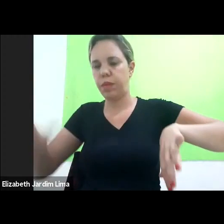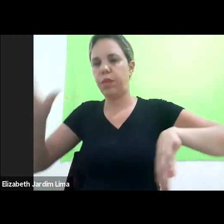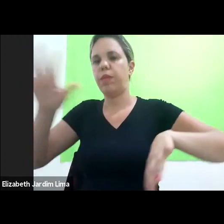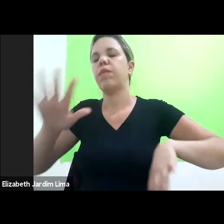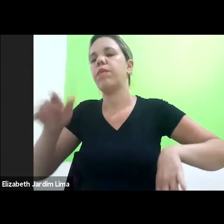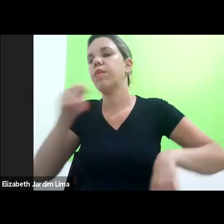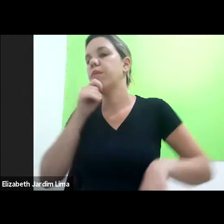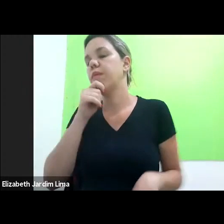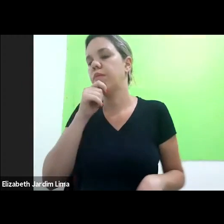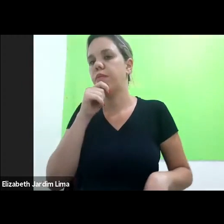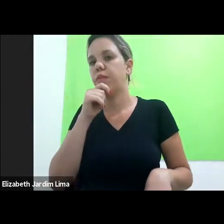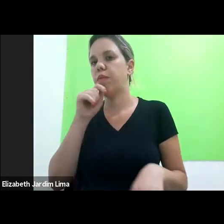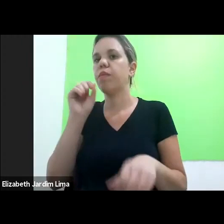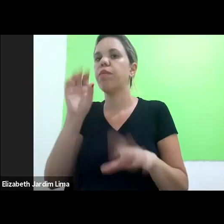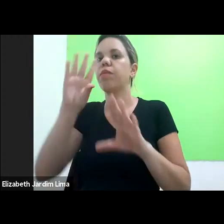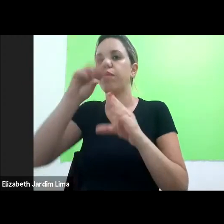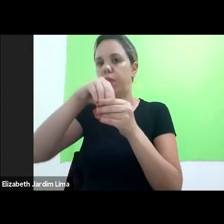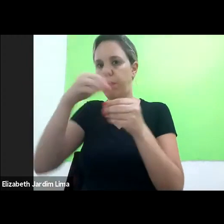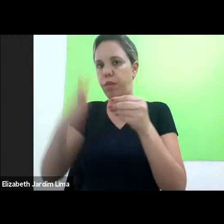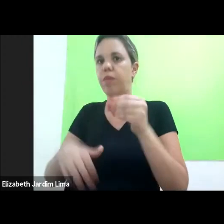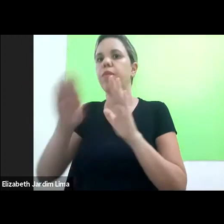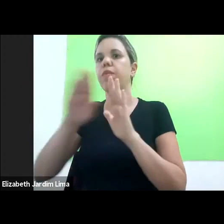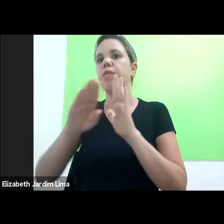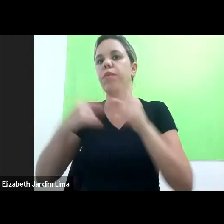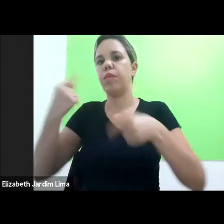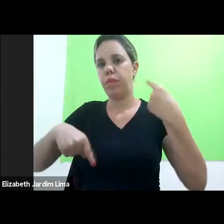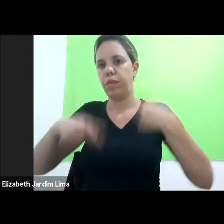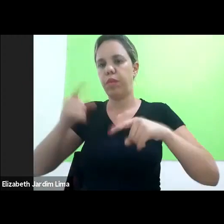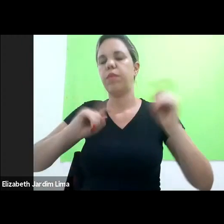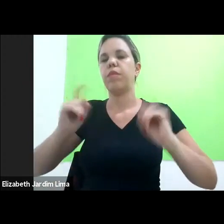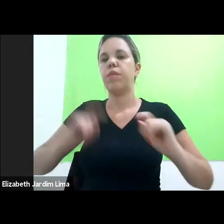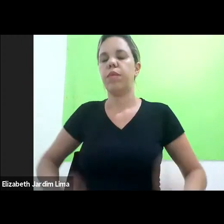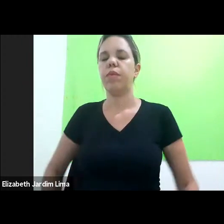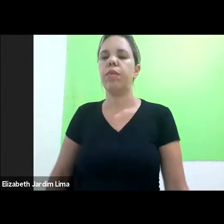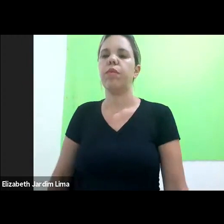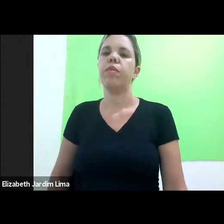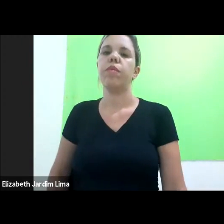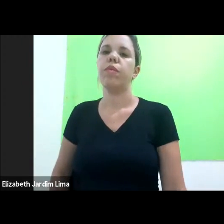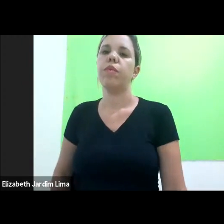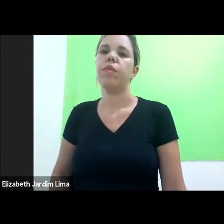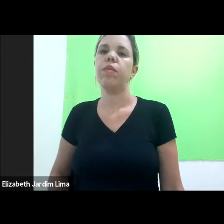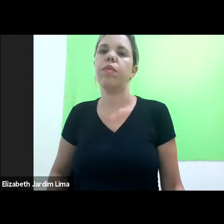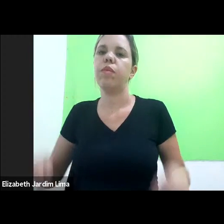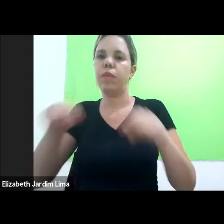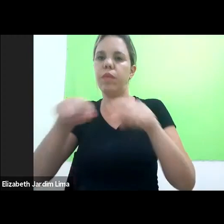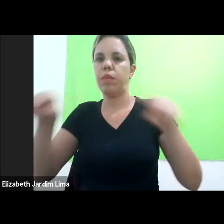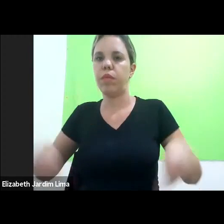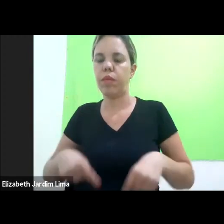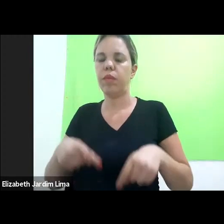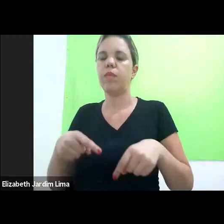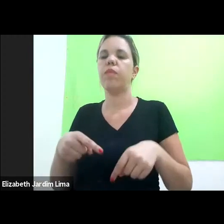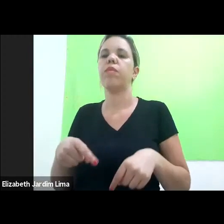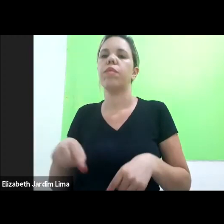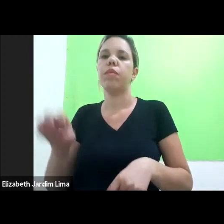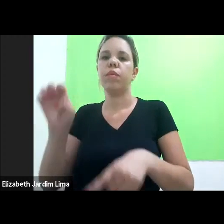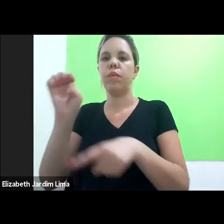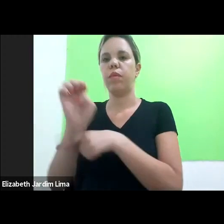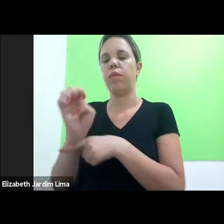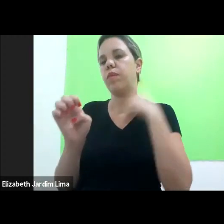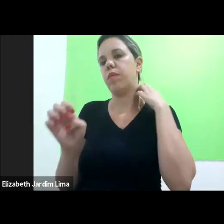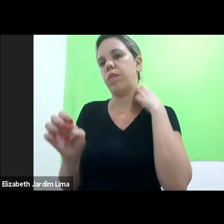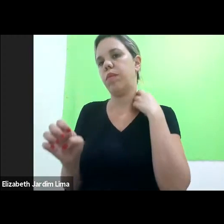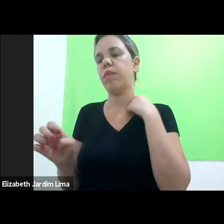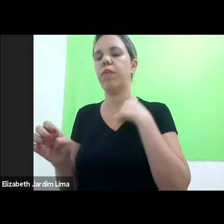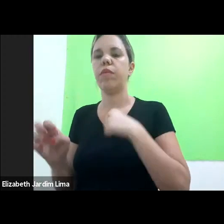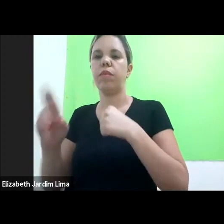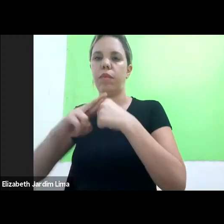em pauta no Supremo, né? É um processo de uma terra indígena do estado de Roraima, para quem não sabe. E nessa época que eu